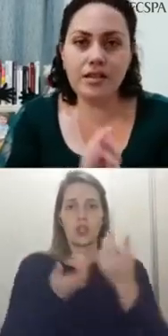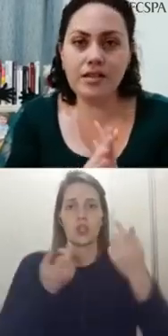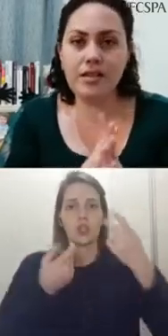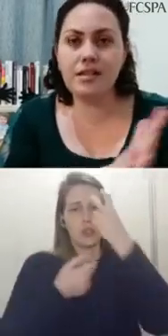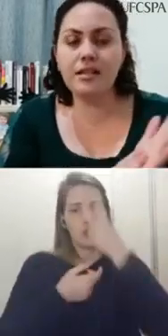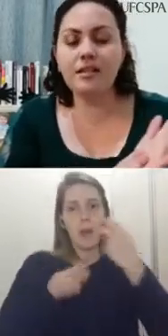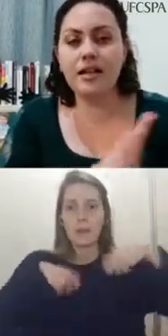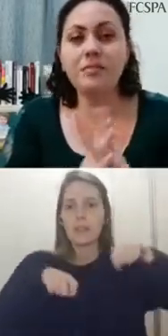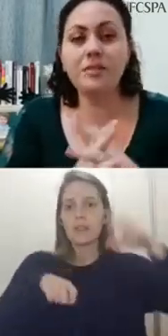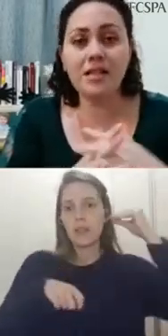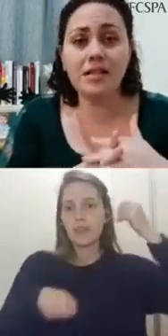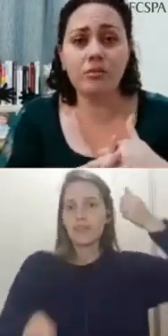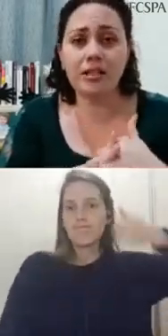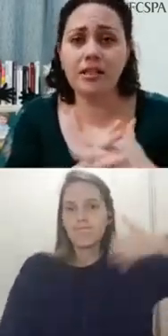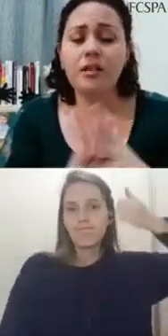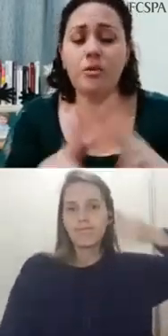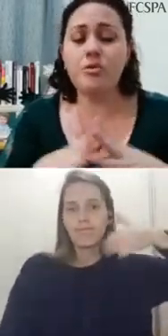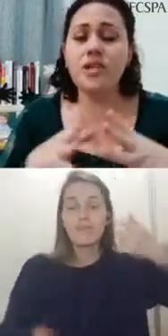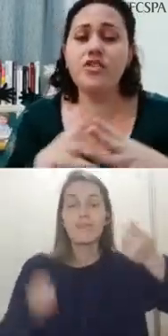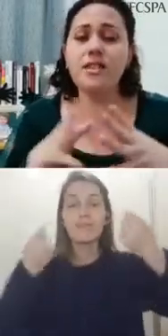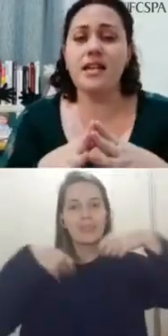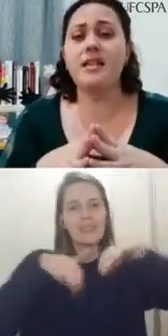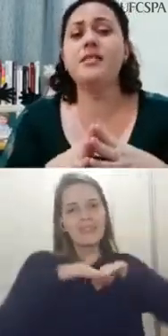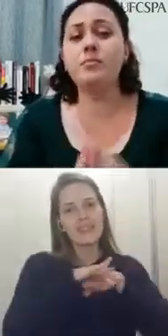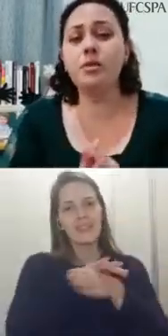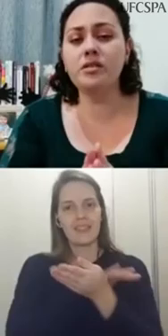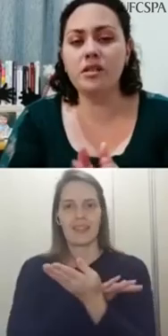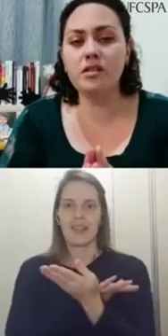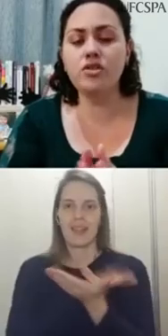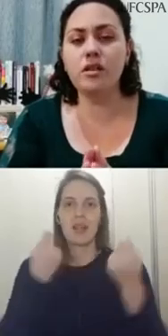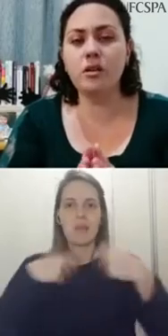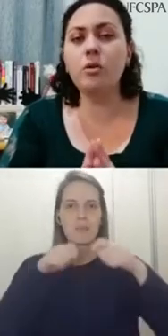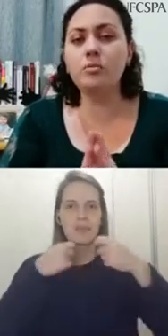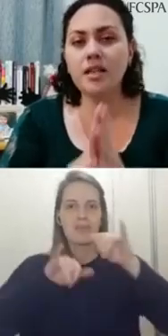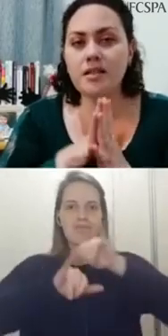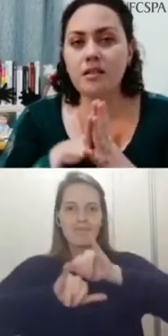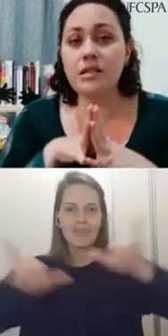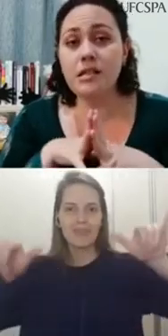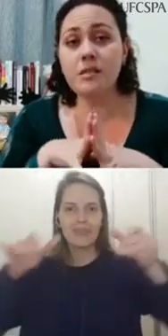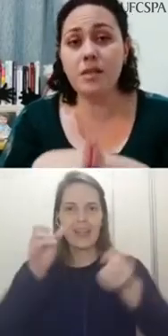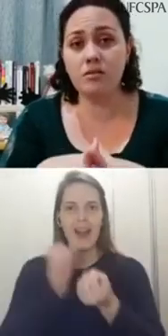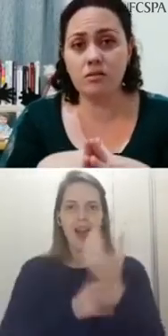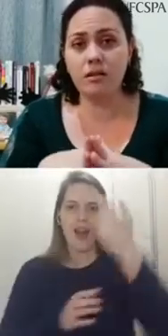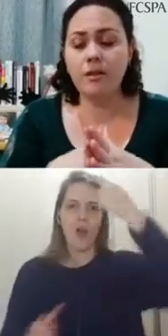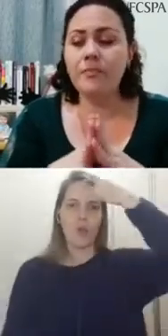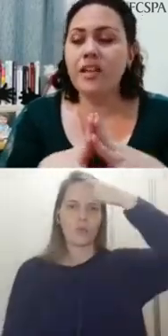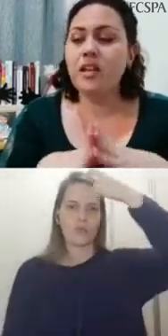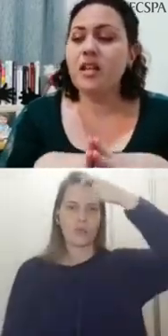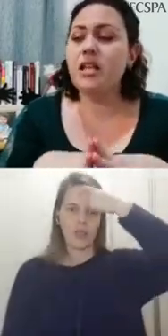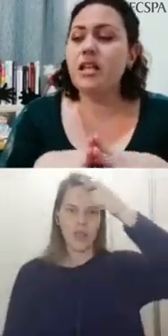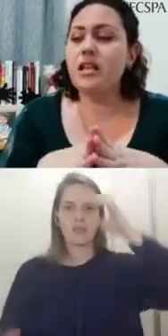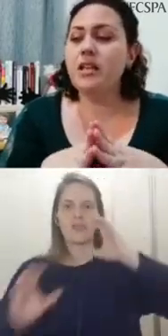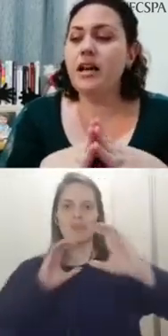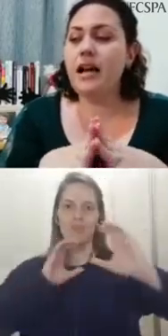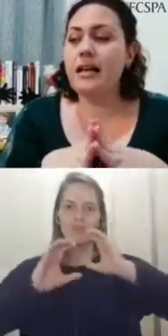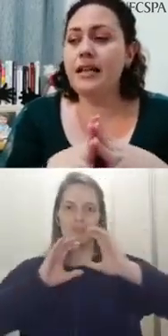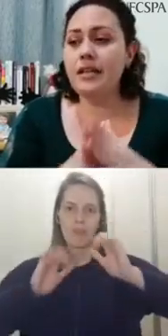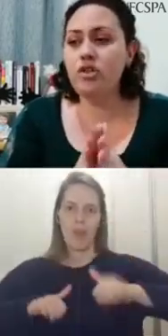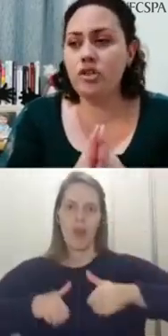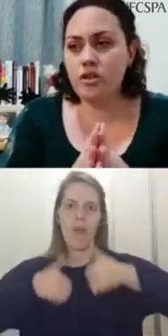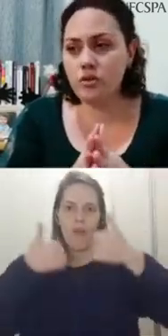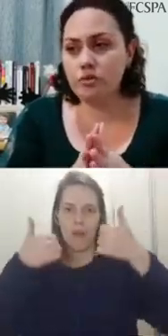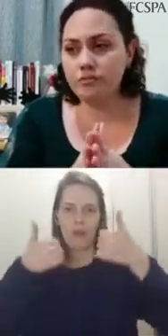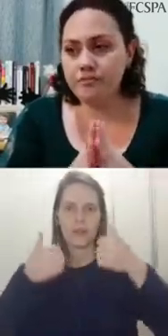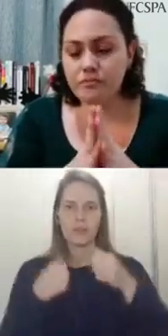gente trazer essa adaptação, né? Conscientizar da importância de ter a comunicação nesses meios. E,